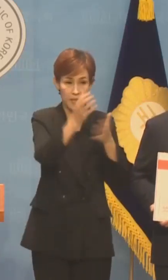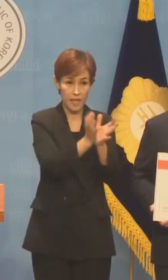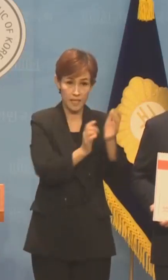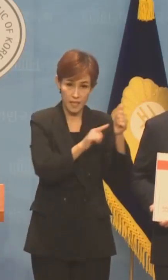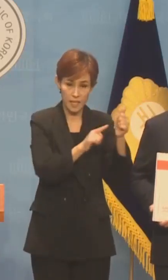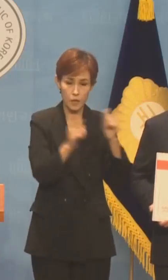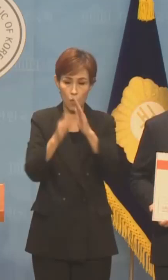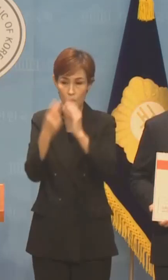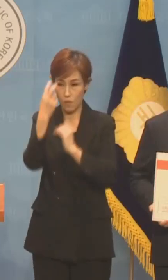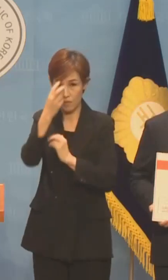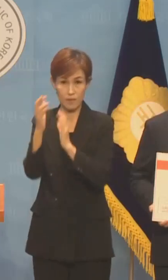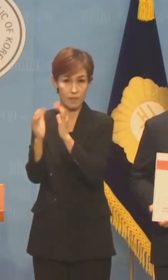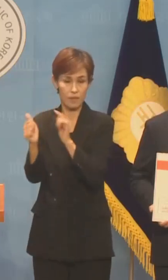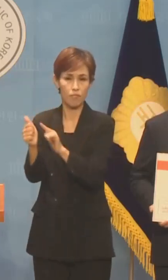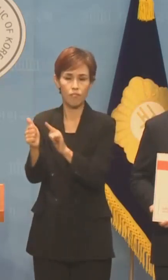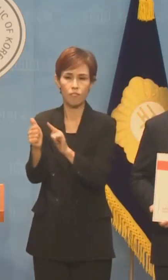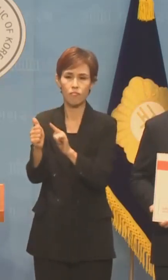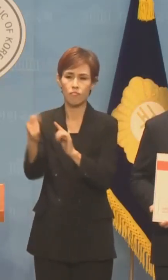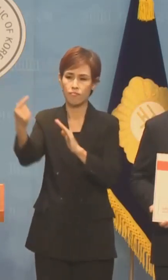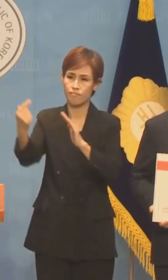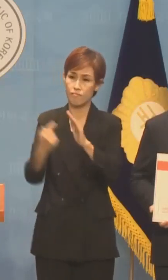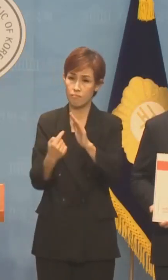공수처 관계자들에게 출입 통제